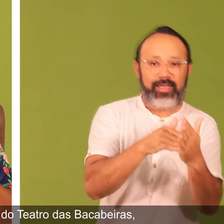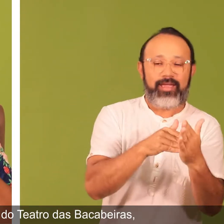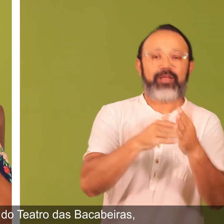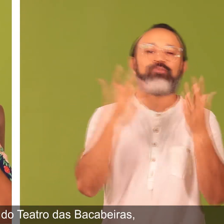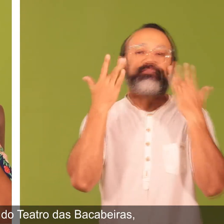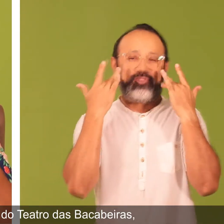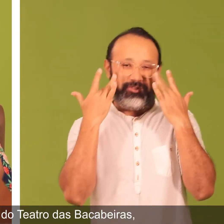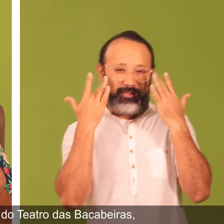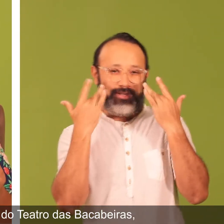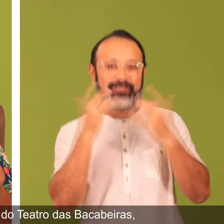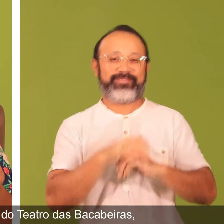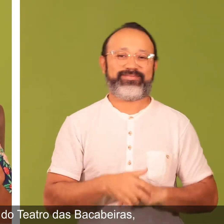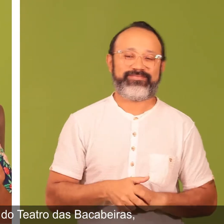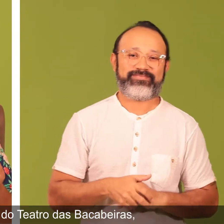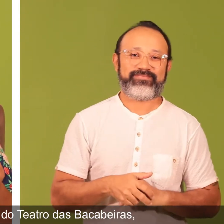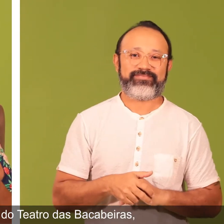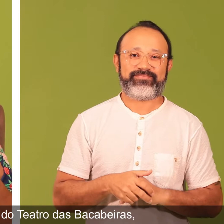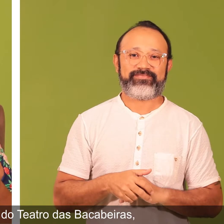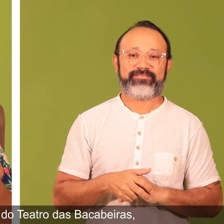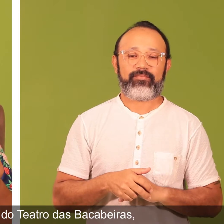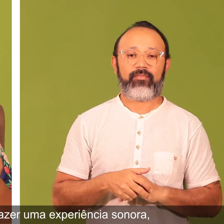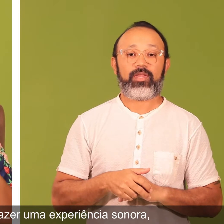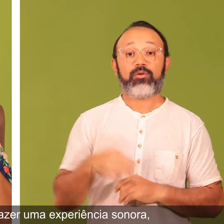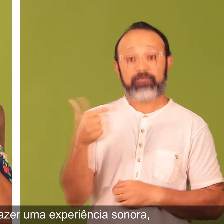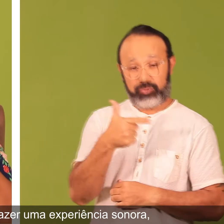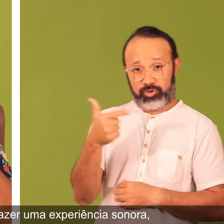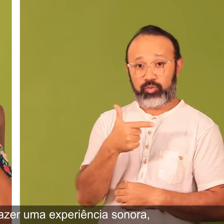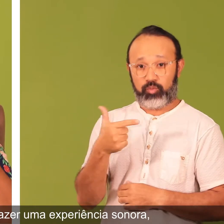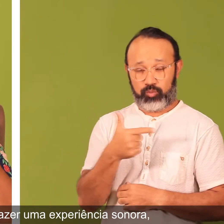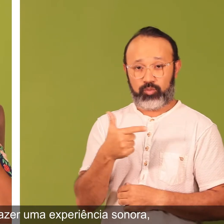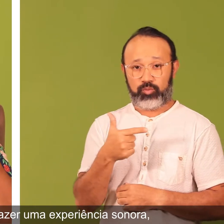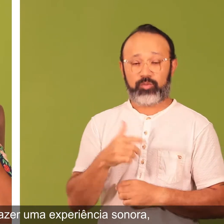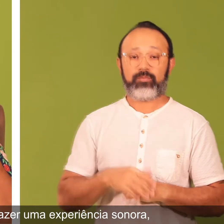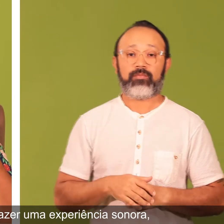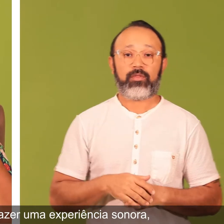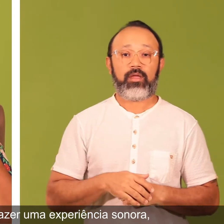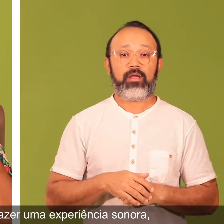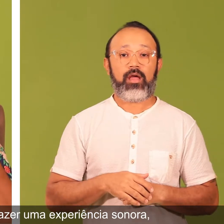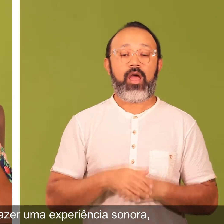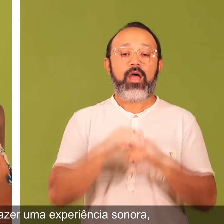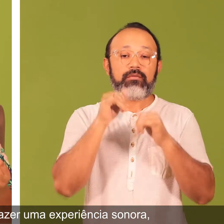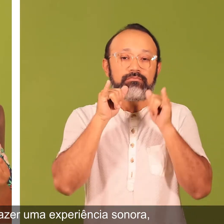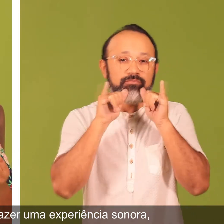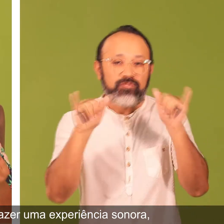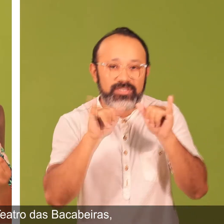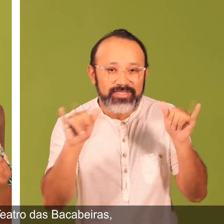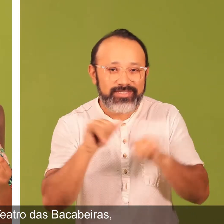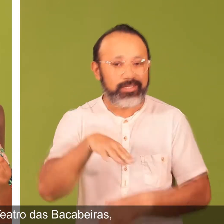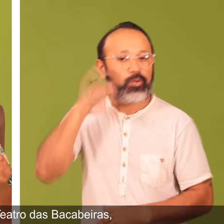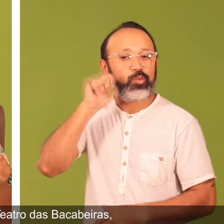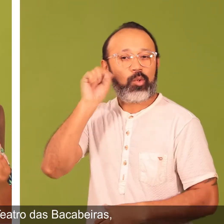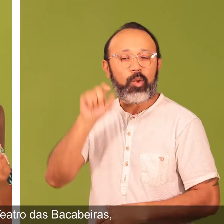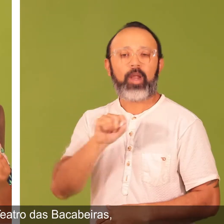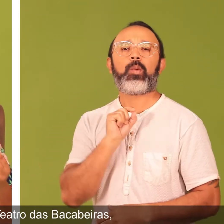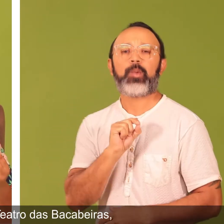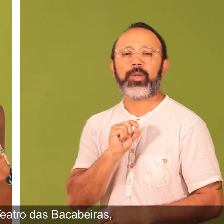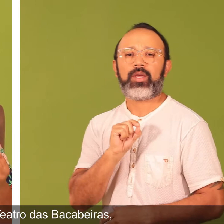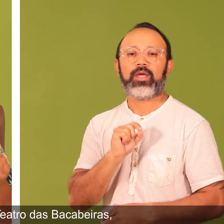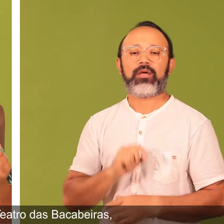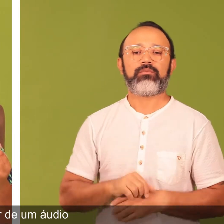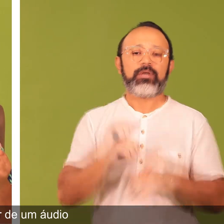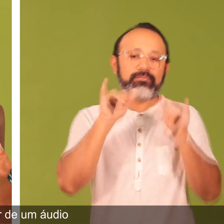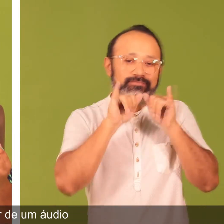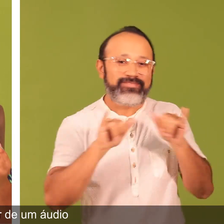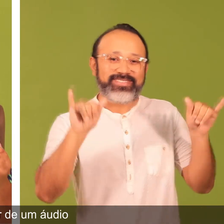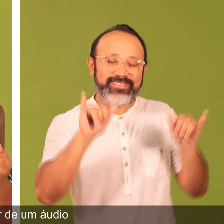é a visita sonora do teatro das Bacabeiras onde você vai poder fazer uma experiência sonora passear pelo teatro